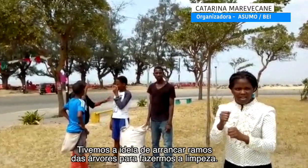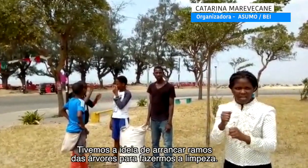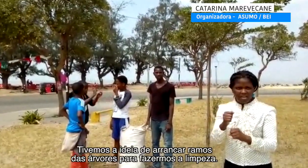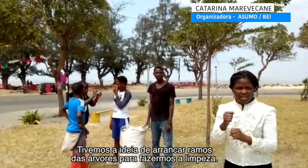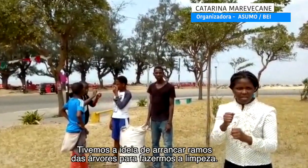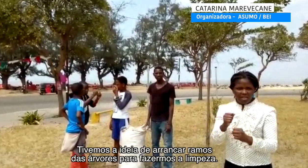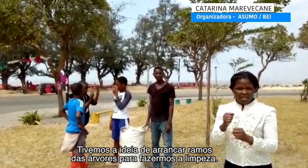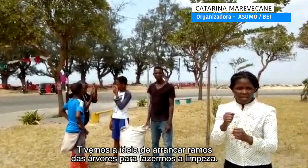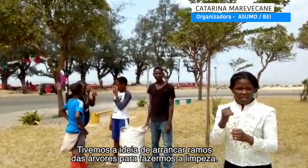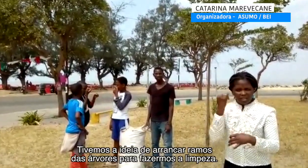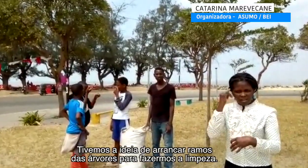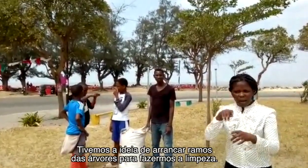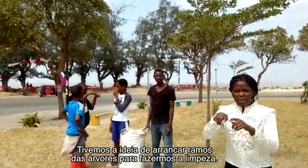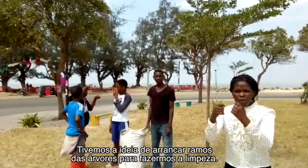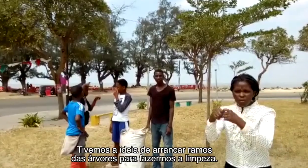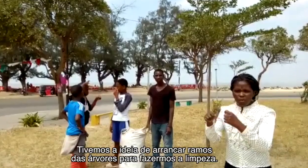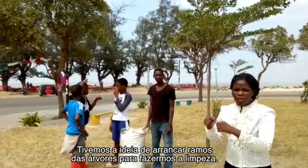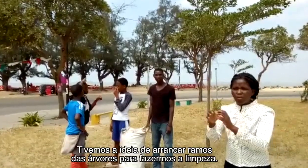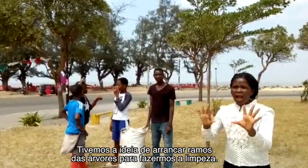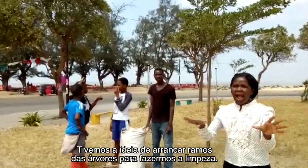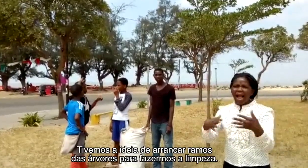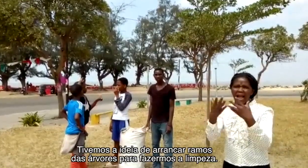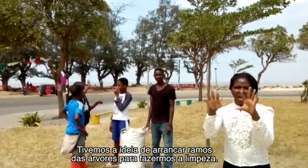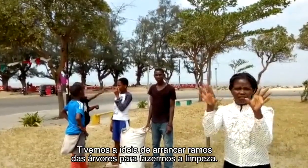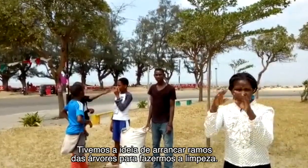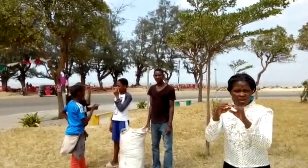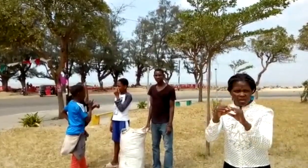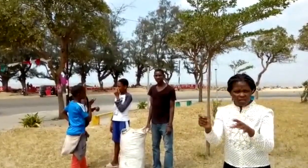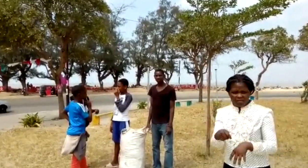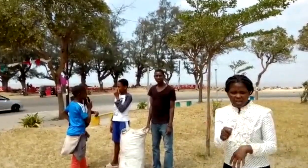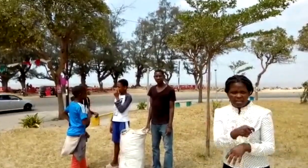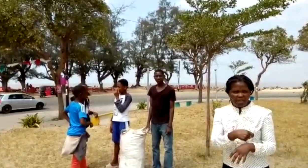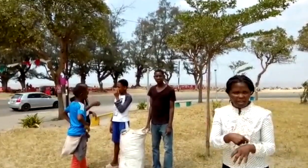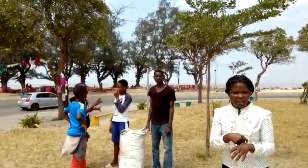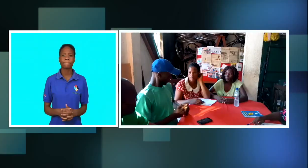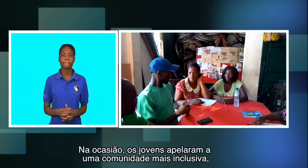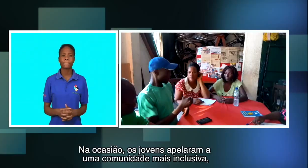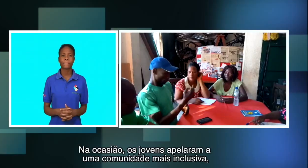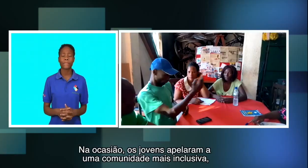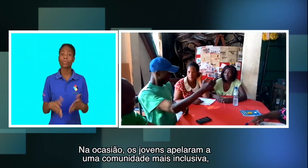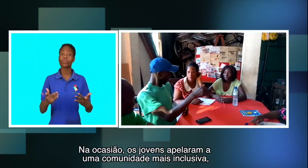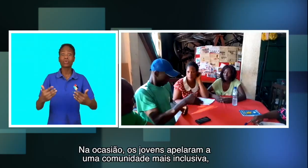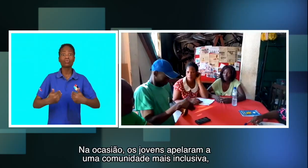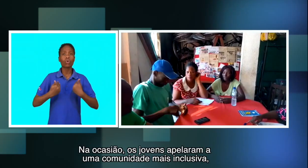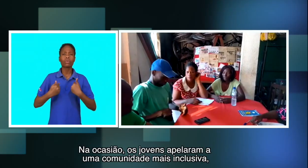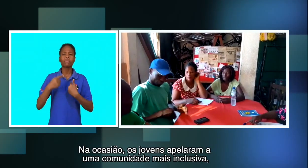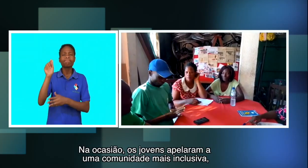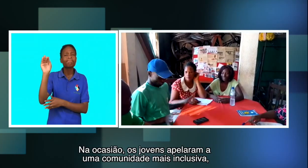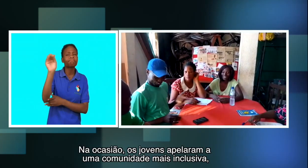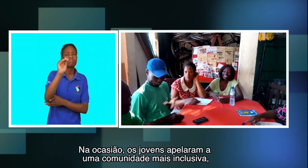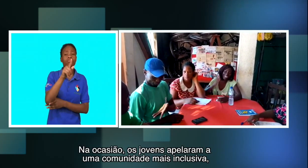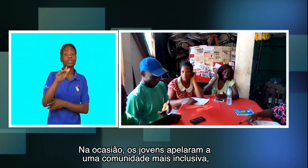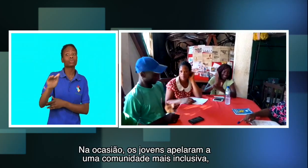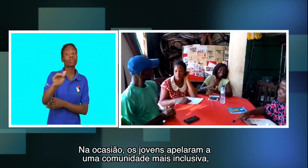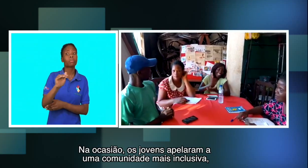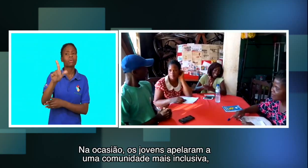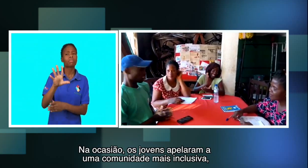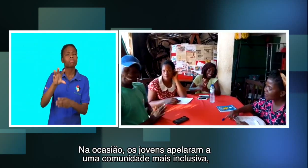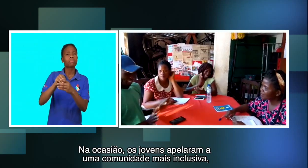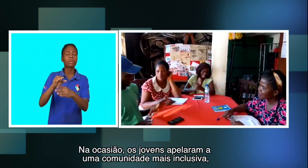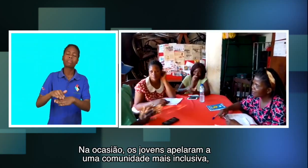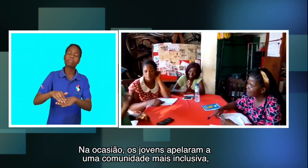arrancar ramos das árvores para fazermos a limpeza. Na ocasião, os jovens